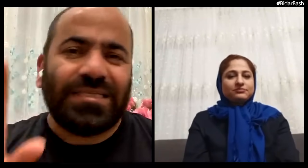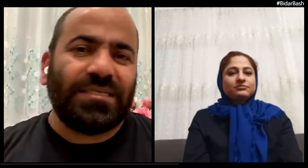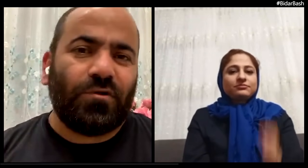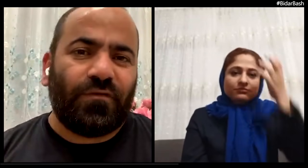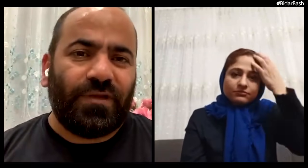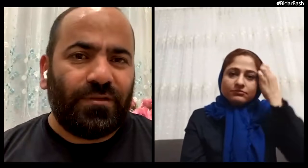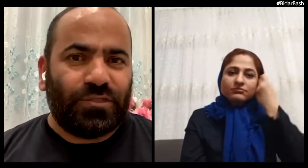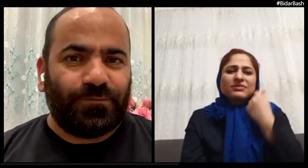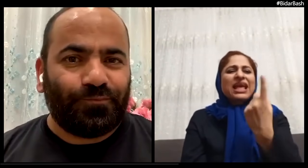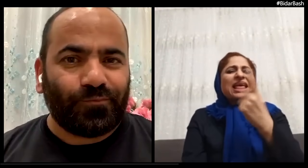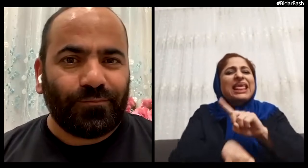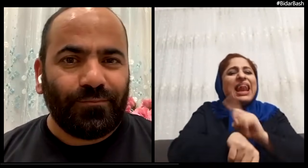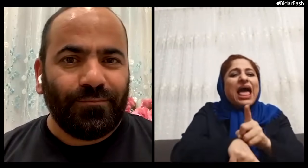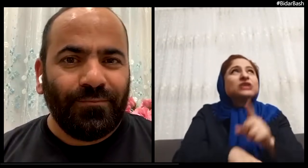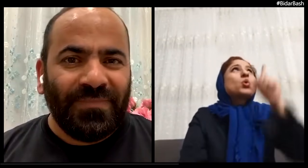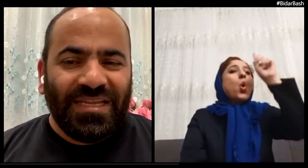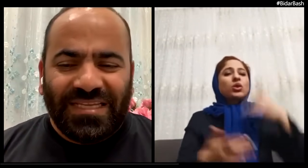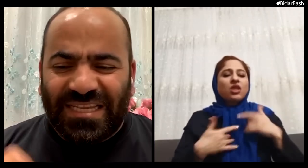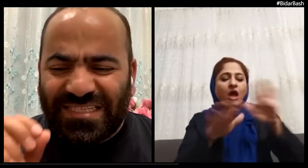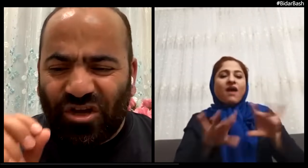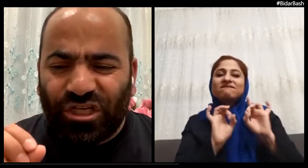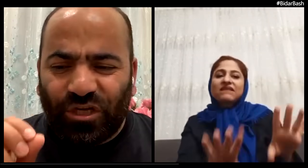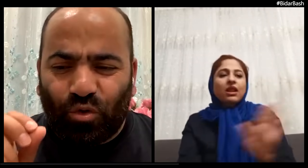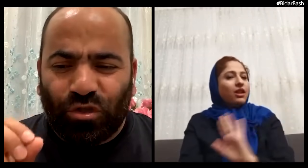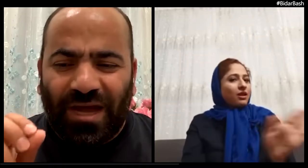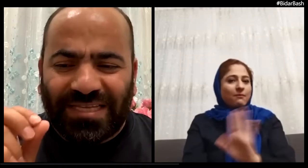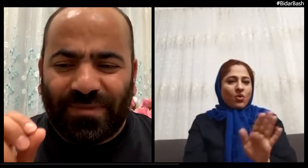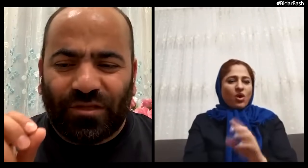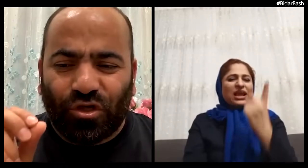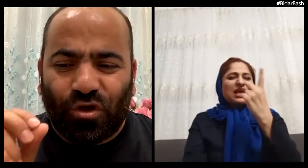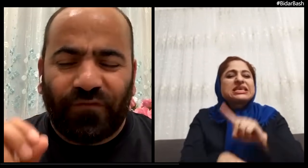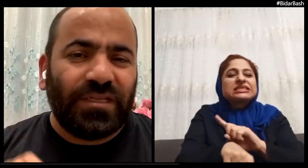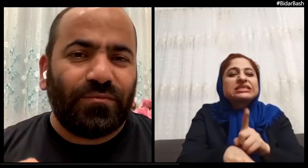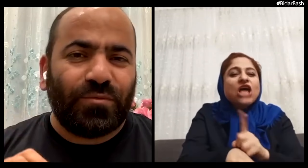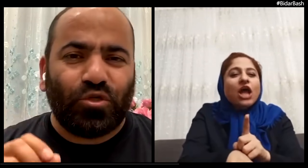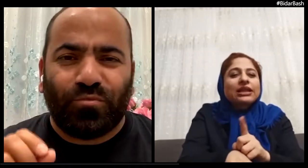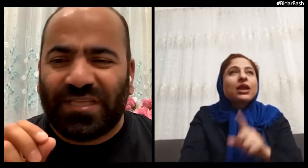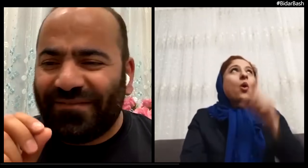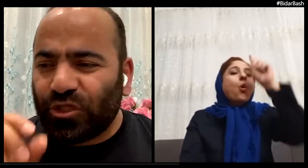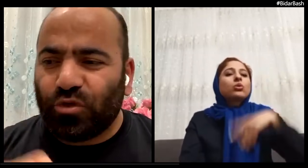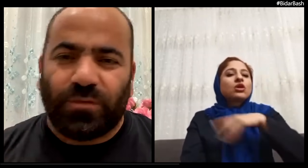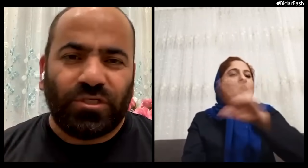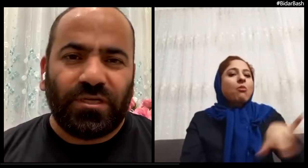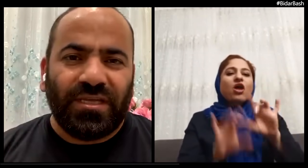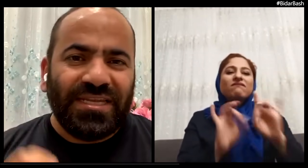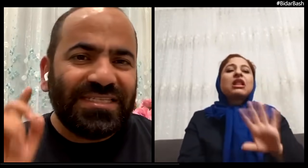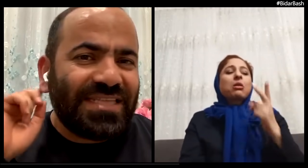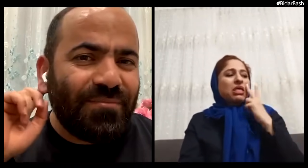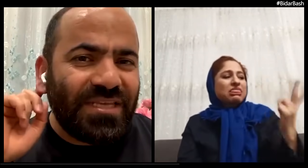یه لحظه از ما غافل نمیشه، یه ثانیه خدا از بنده هاش غافل نمیشه، بهشون بی توجه